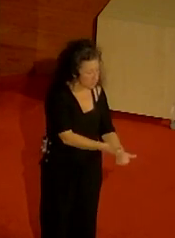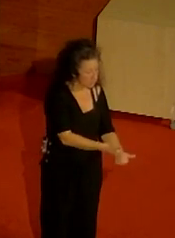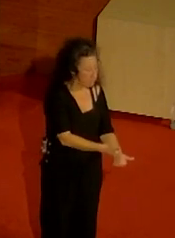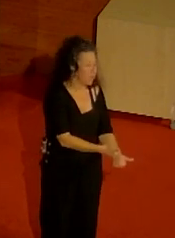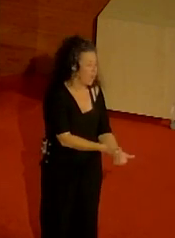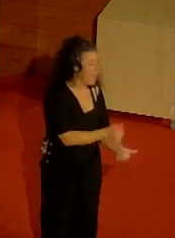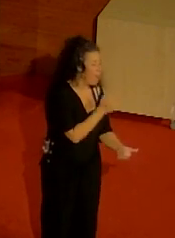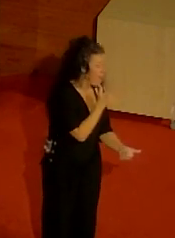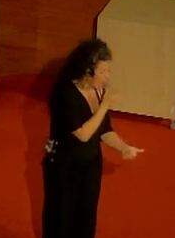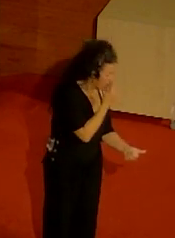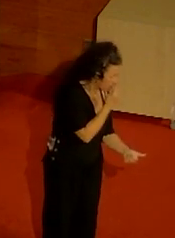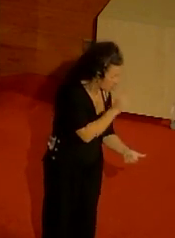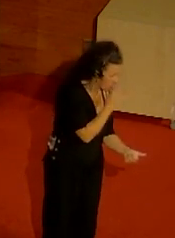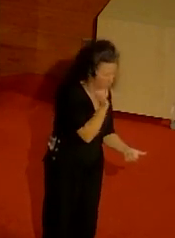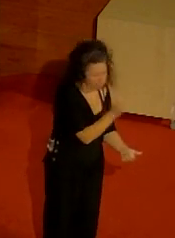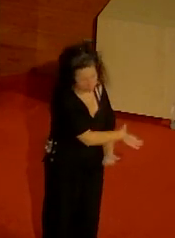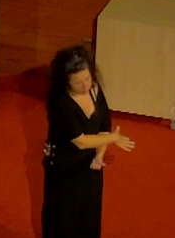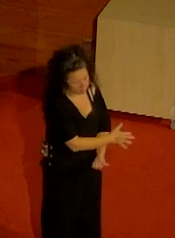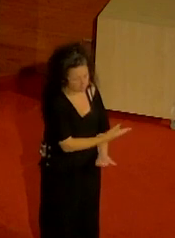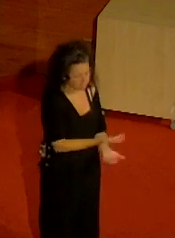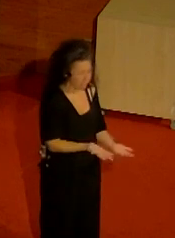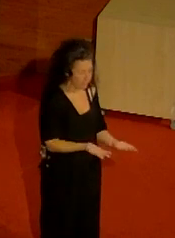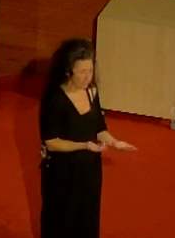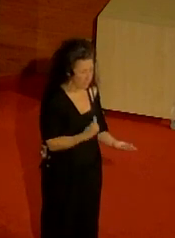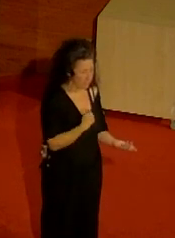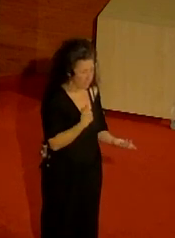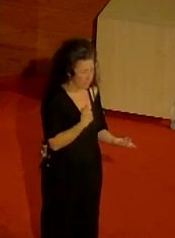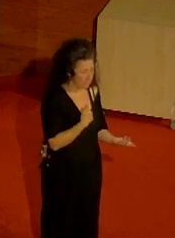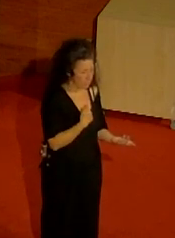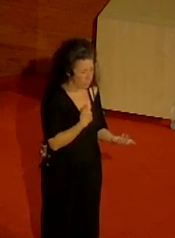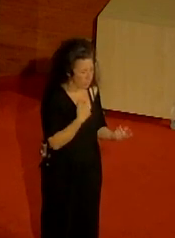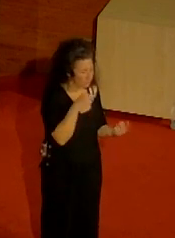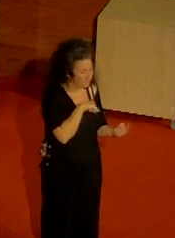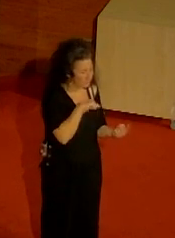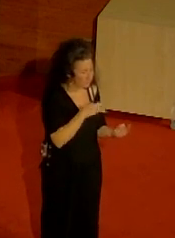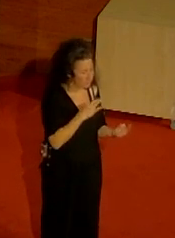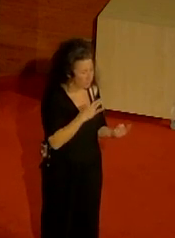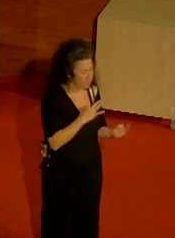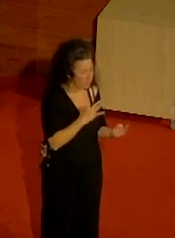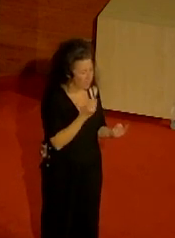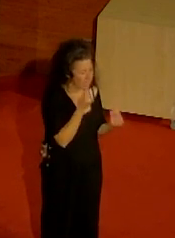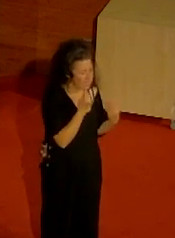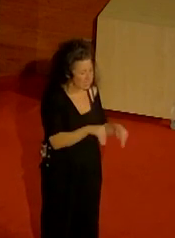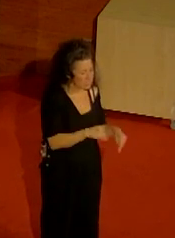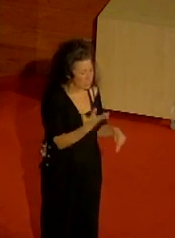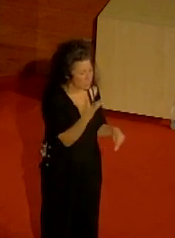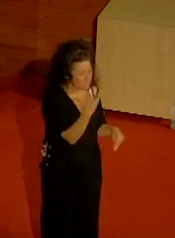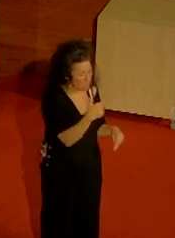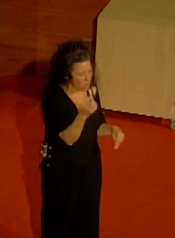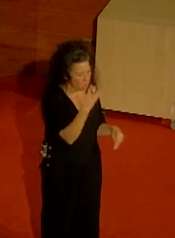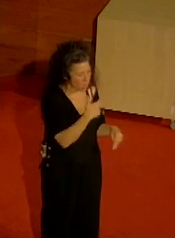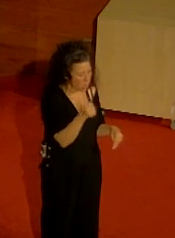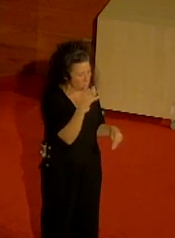¿no? Al final, yo me siento un ladrón de historias, porque lo que hago es hablar con la gente a la cual le robo sus historias para